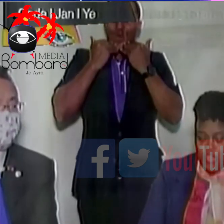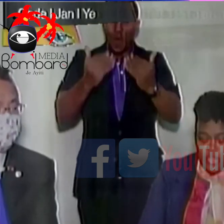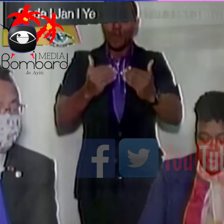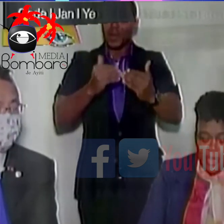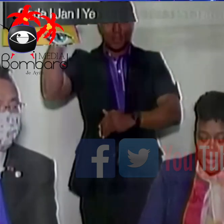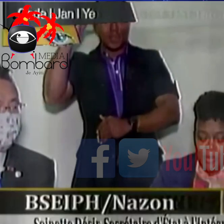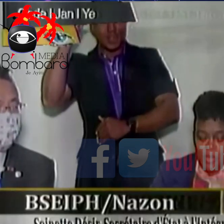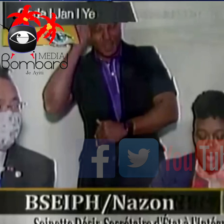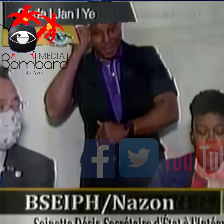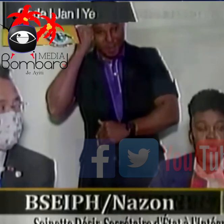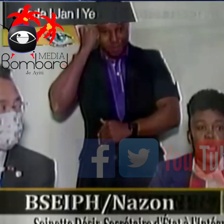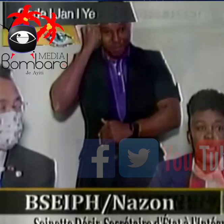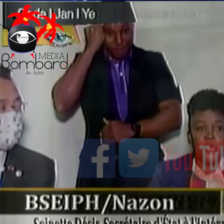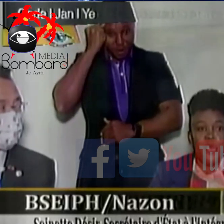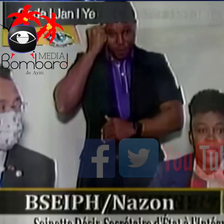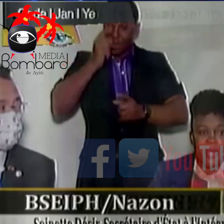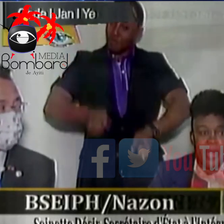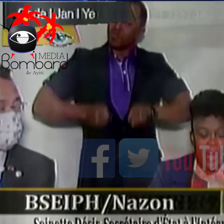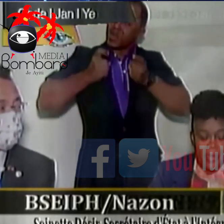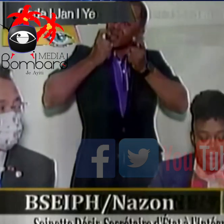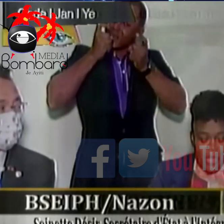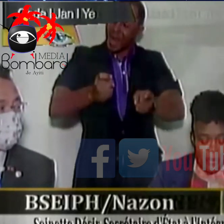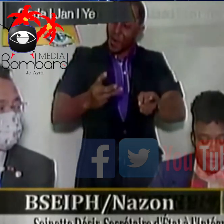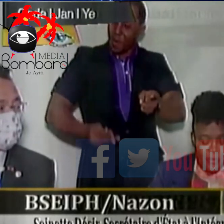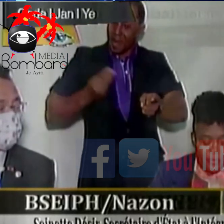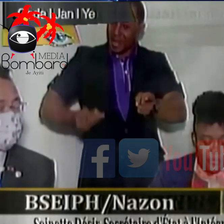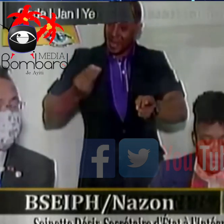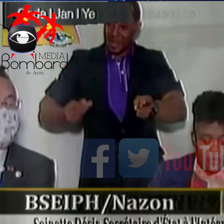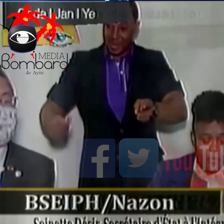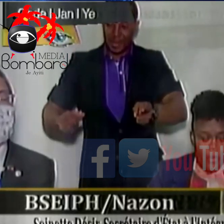gouvernement Chine-Taïwan pour ce don de matériel adapté.